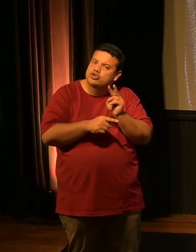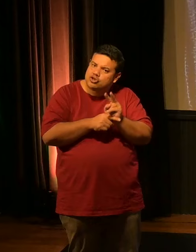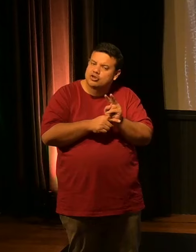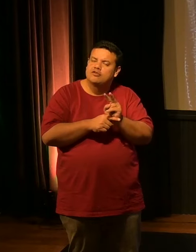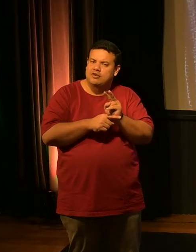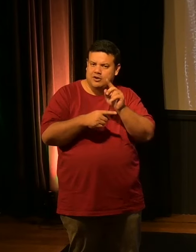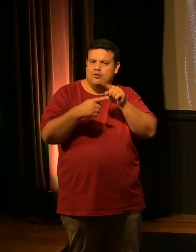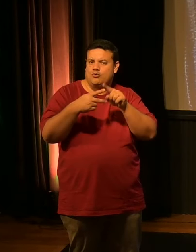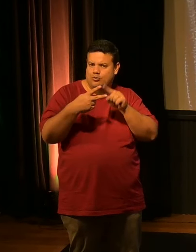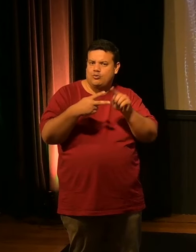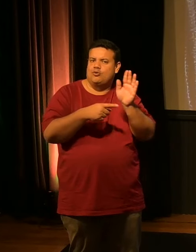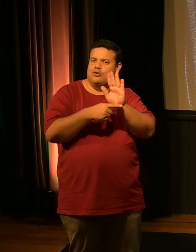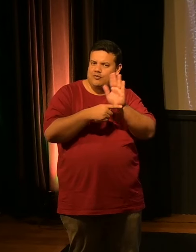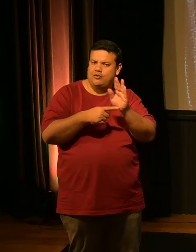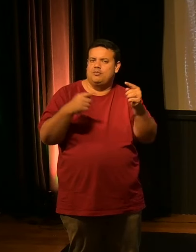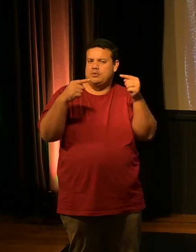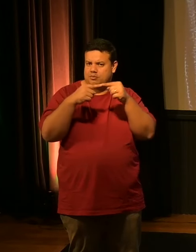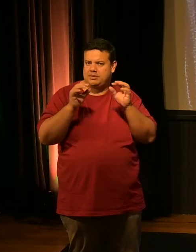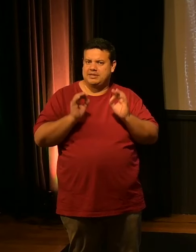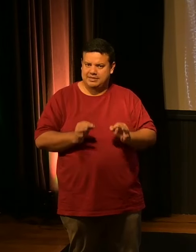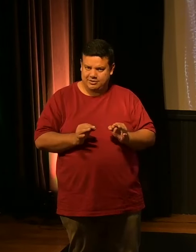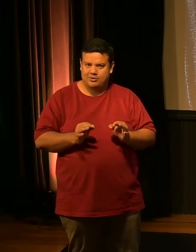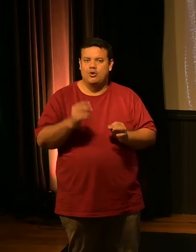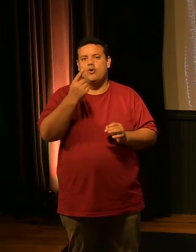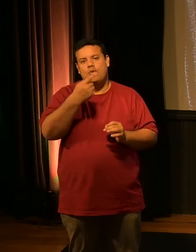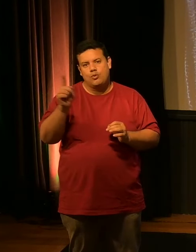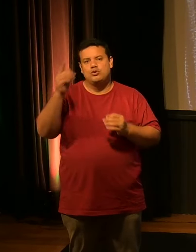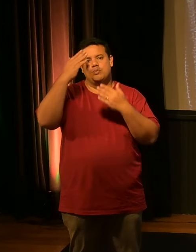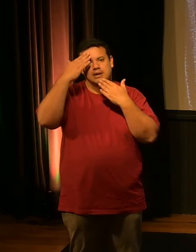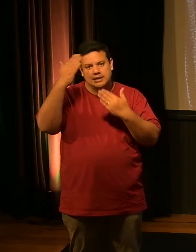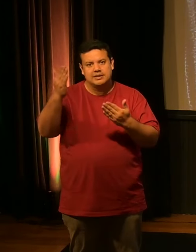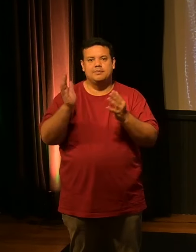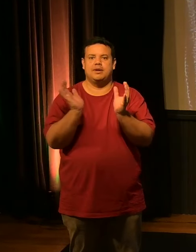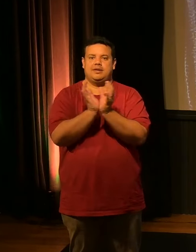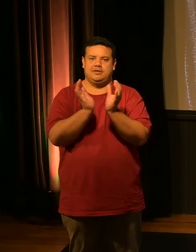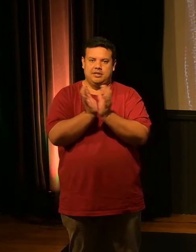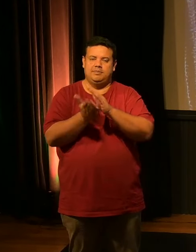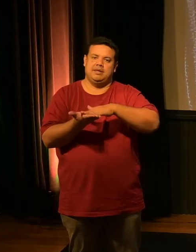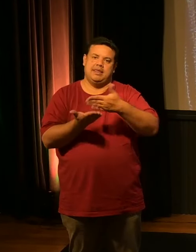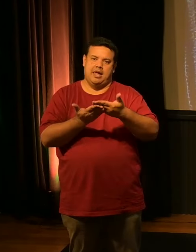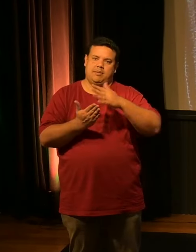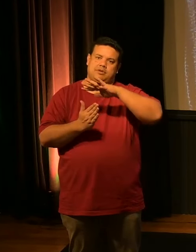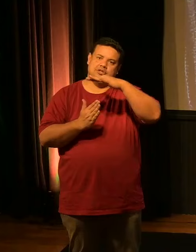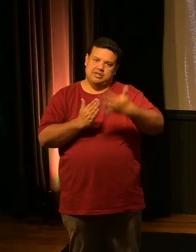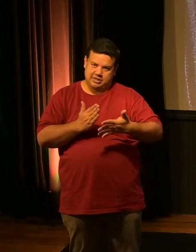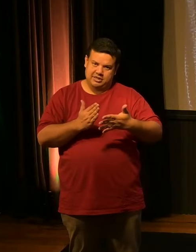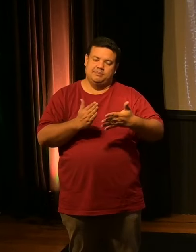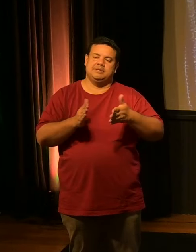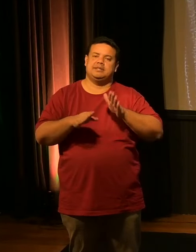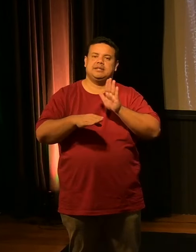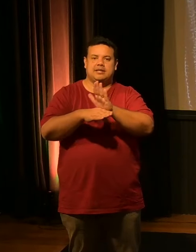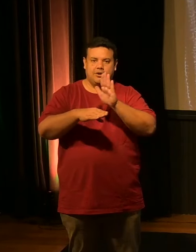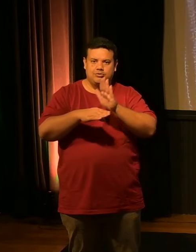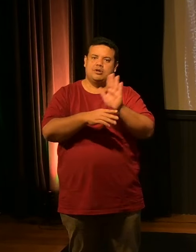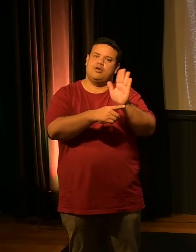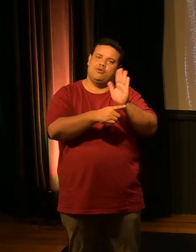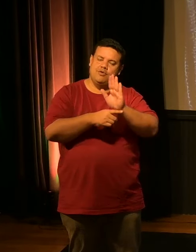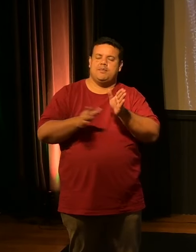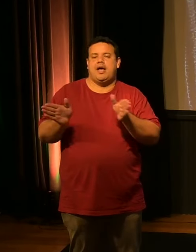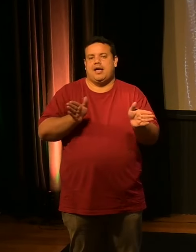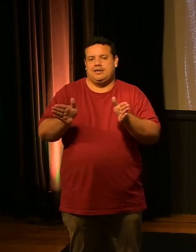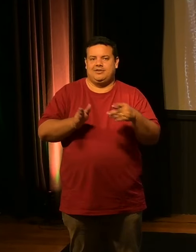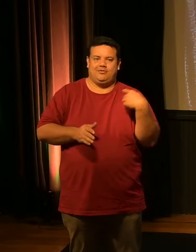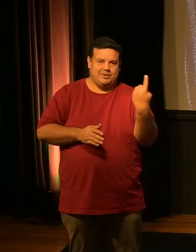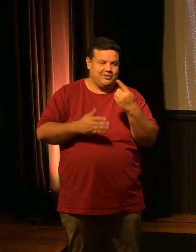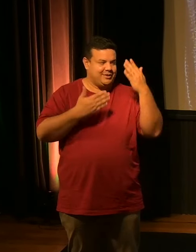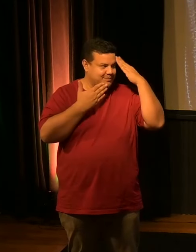desses dois filmes programados. E o último agradecimento é a equipe de intérprete de Libras, que está tornando essa sessão mais acessível aqui para a